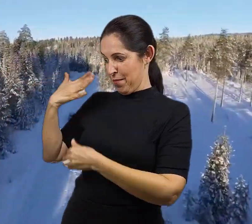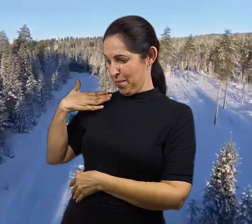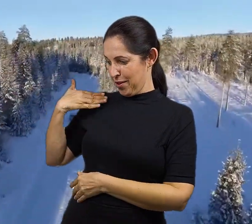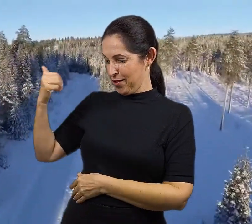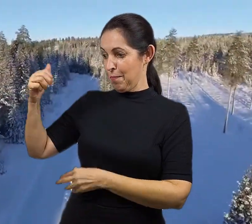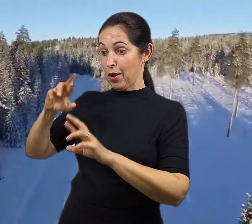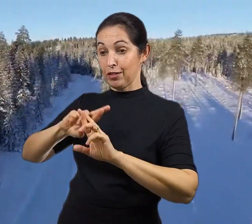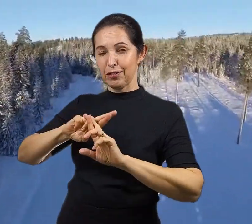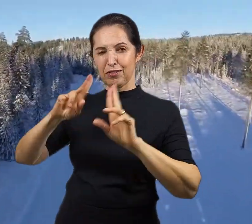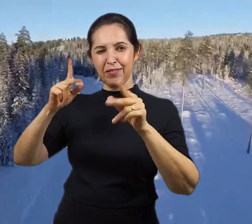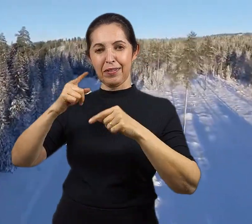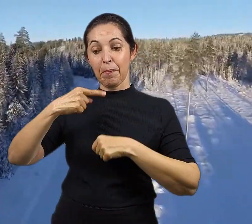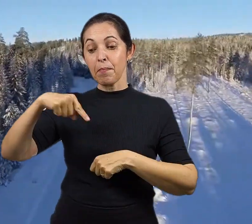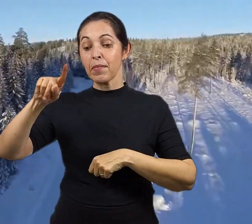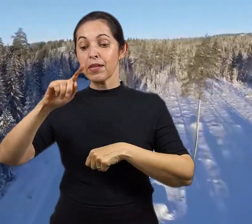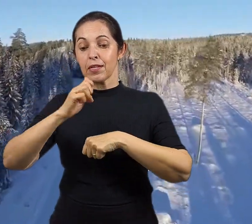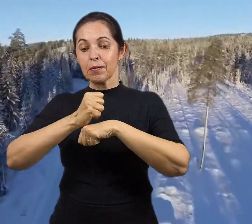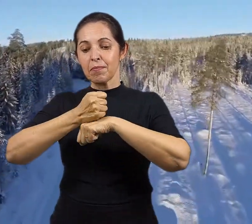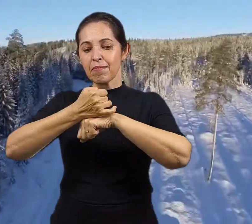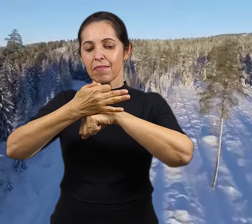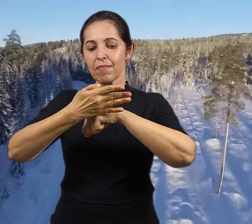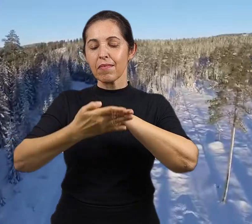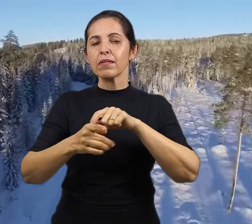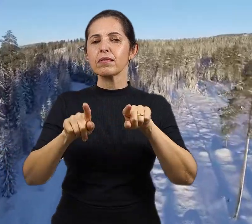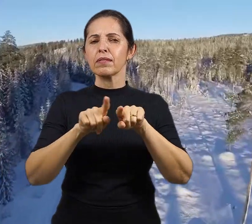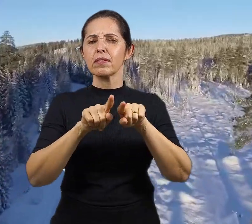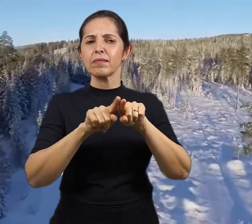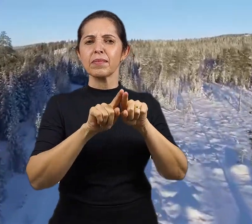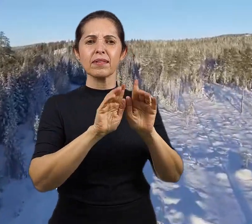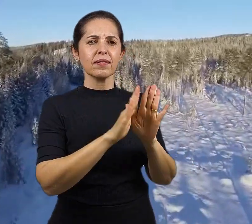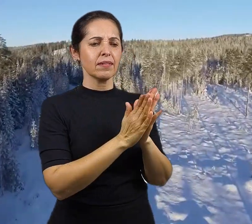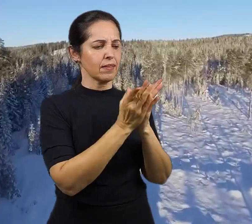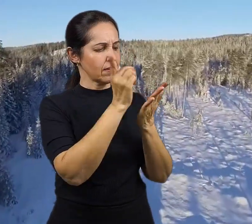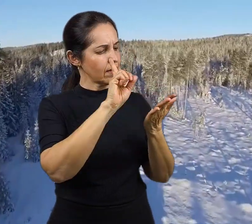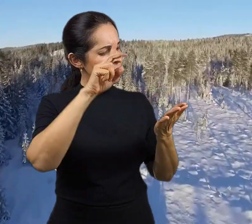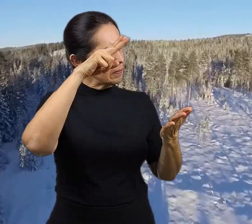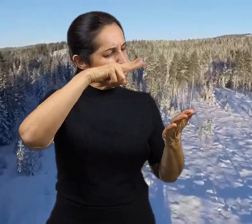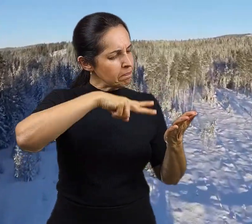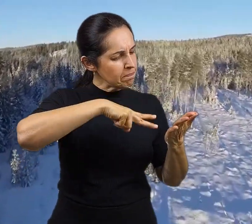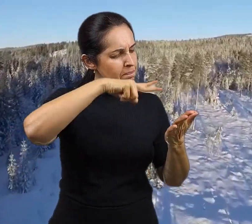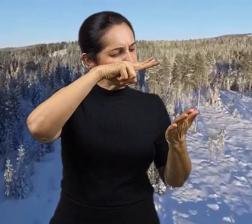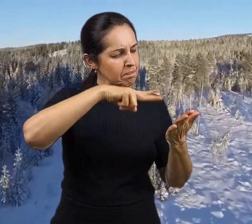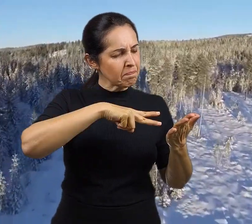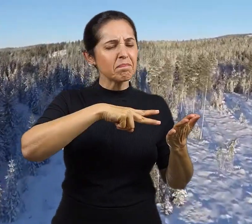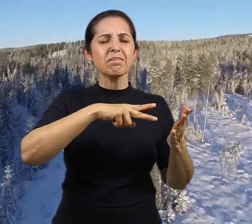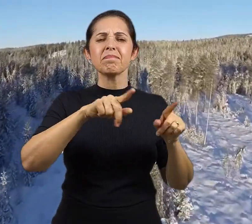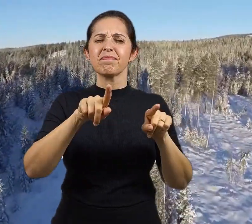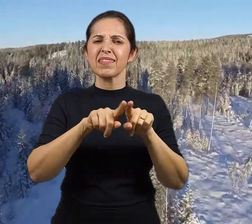lendo a palavra, é aquele que eu tenho que resistir às lutas da carne, é aquele que eu tenho que dizer não quando eu quero dizer